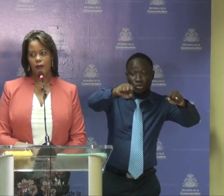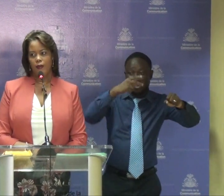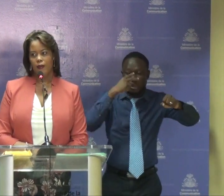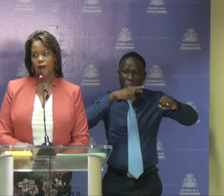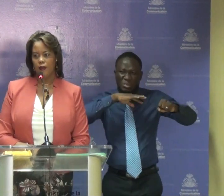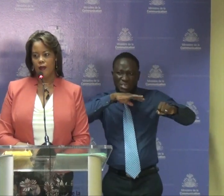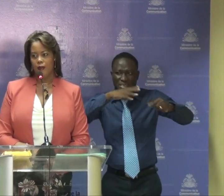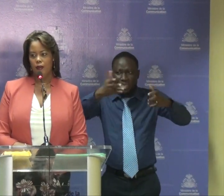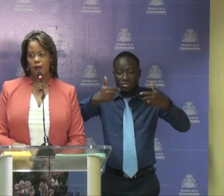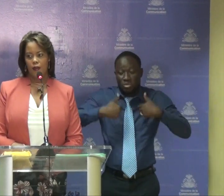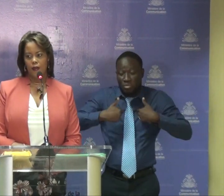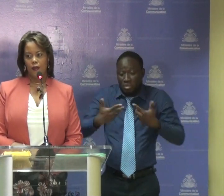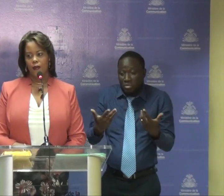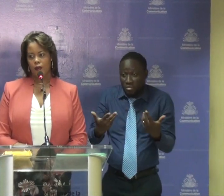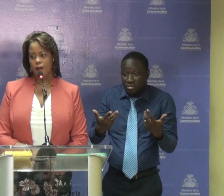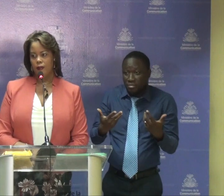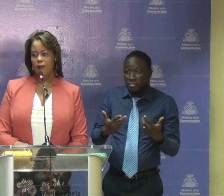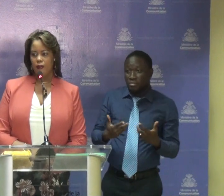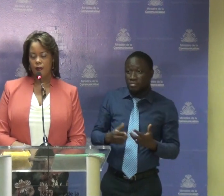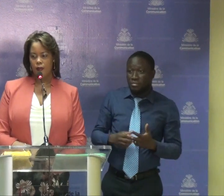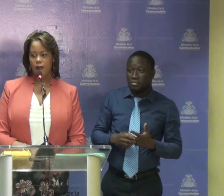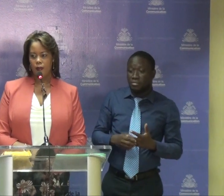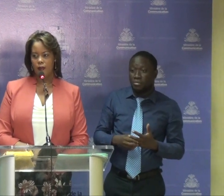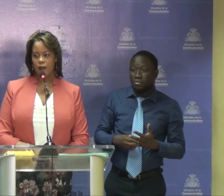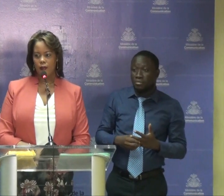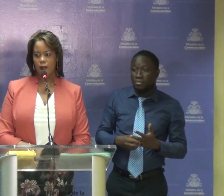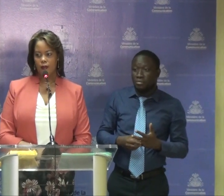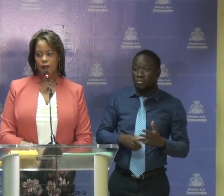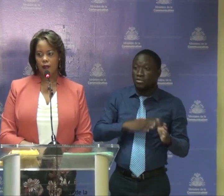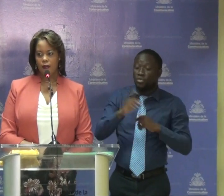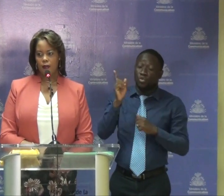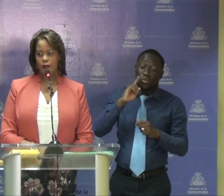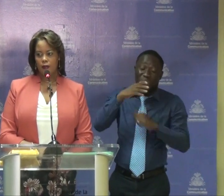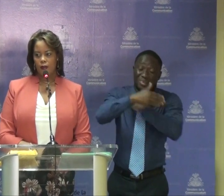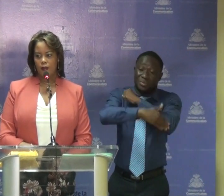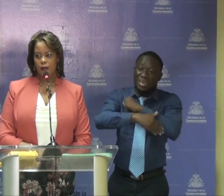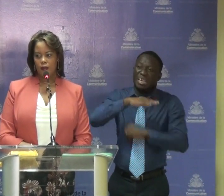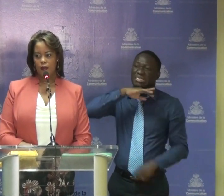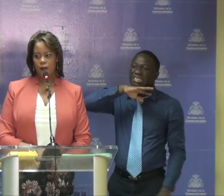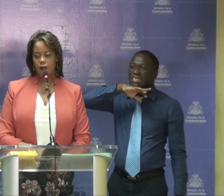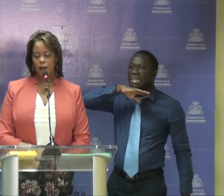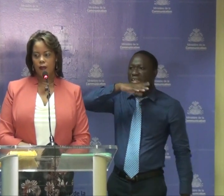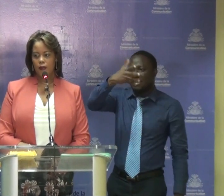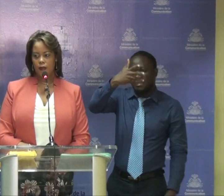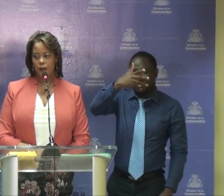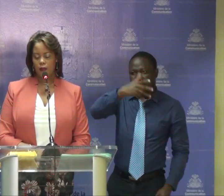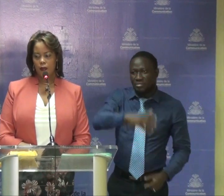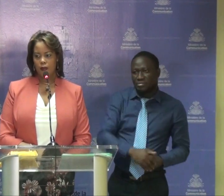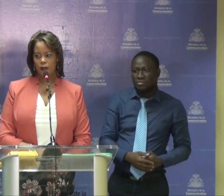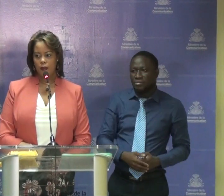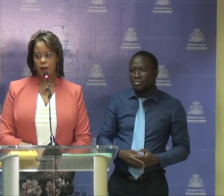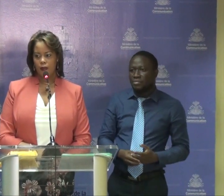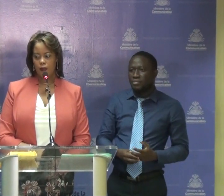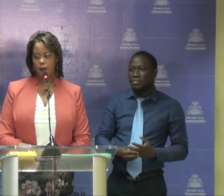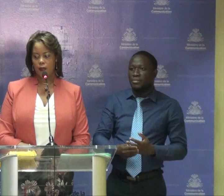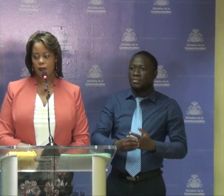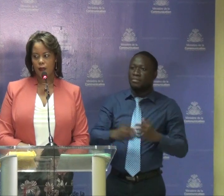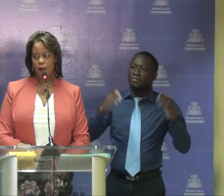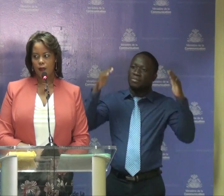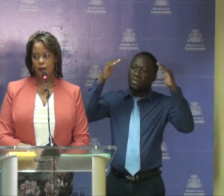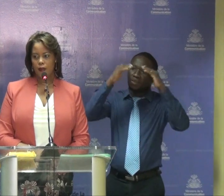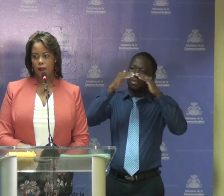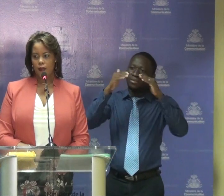chaque jour, et peut-être un peu trop. Que tout côté dans le pays a sale. Dans quel niveau